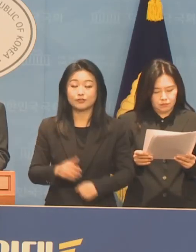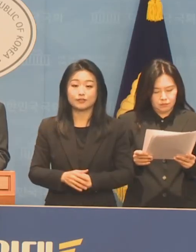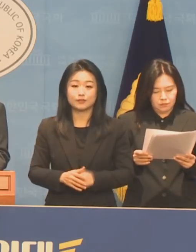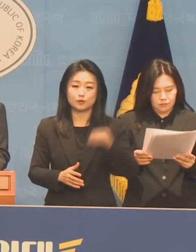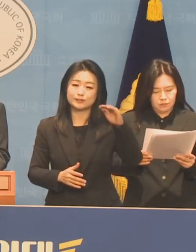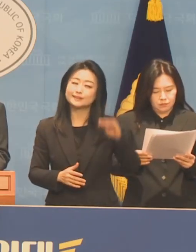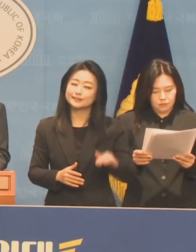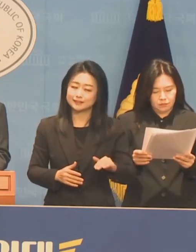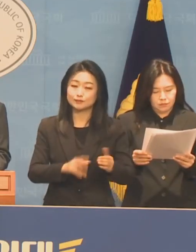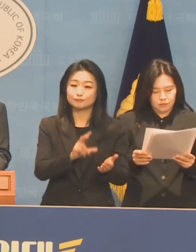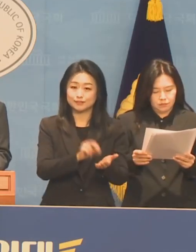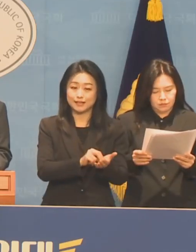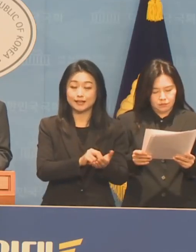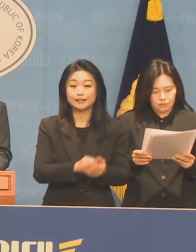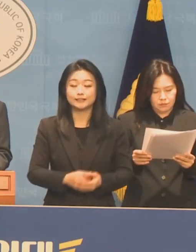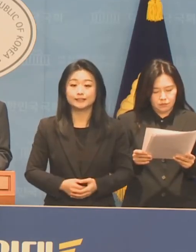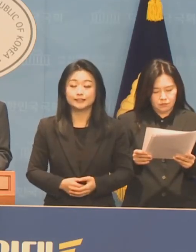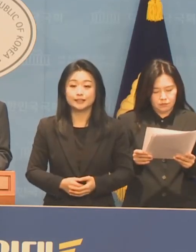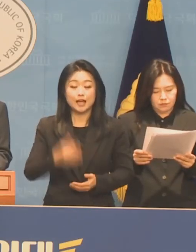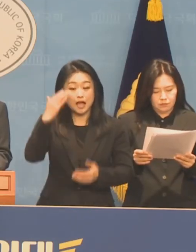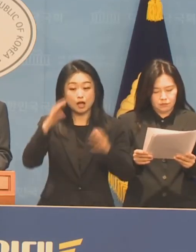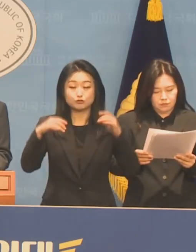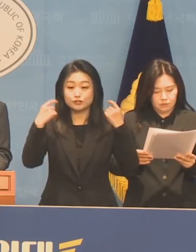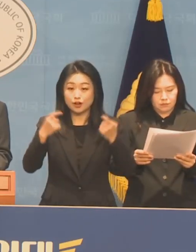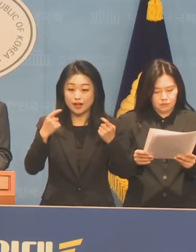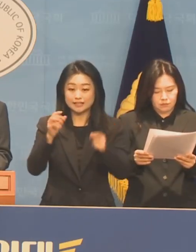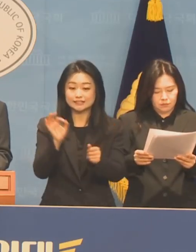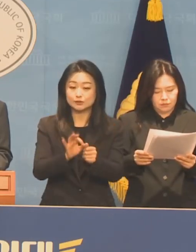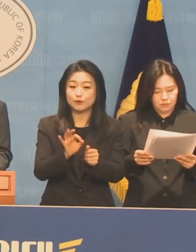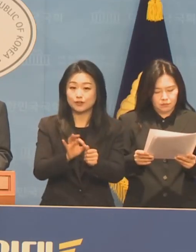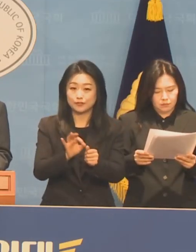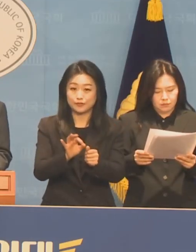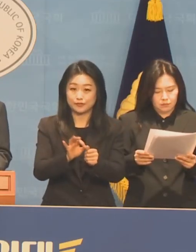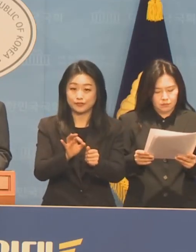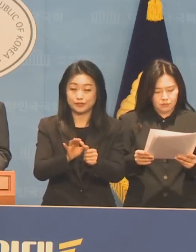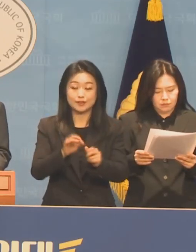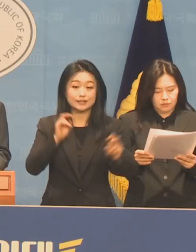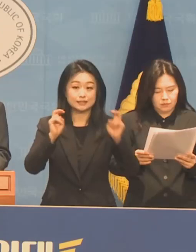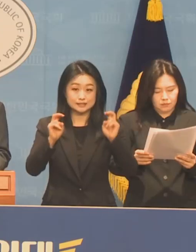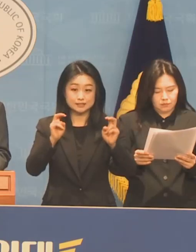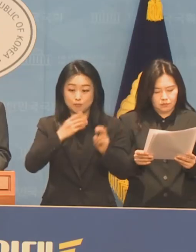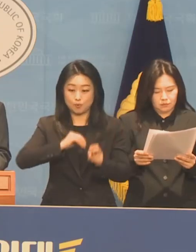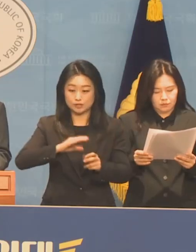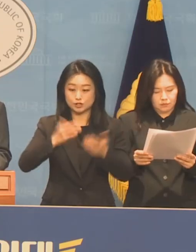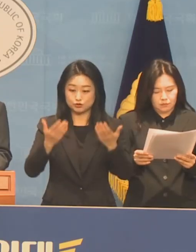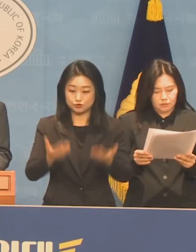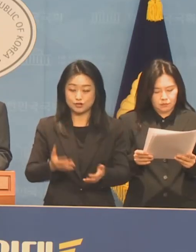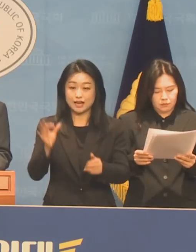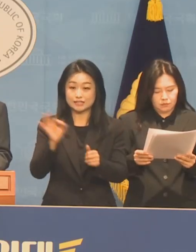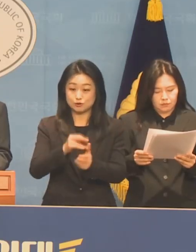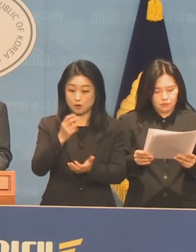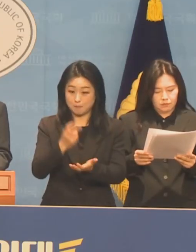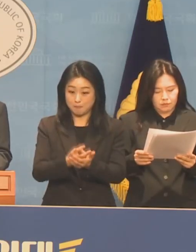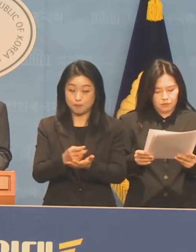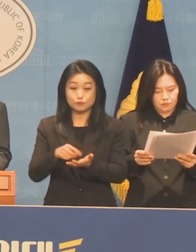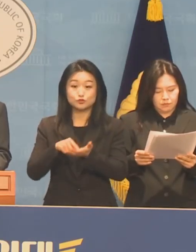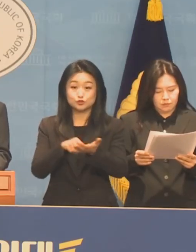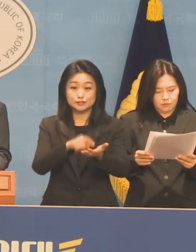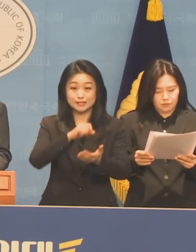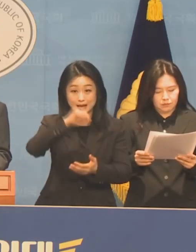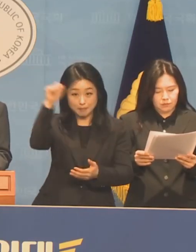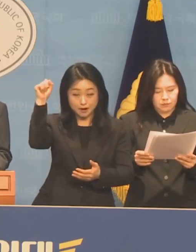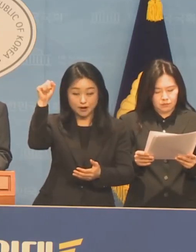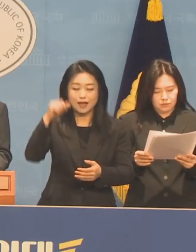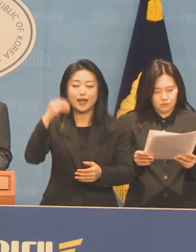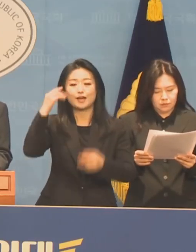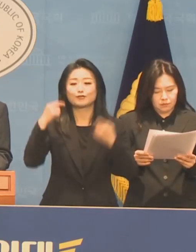것으로 집계되었는데 국내 여행을 지원하는 직장인 복지휴가 지원법이 추진되면 국내